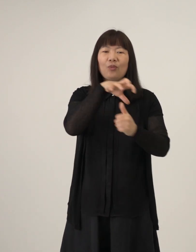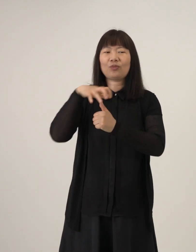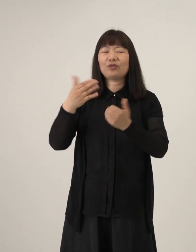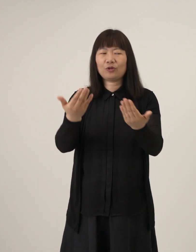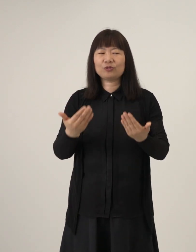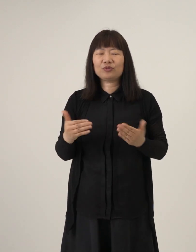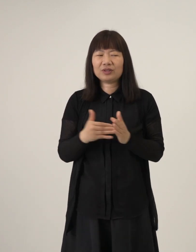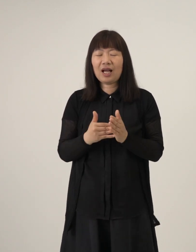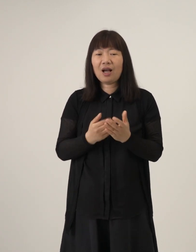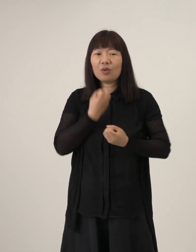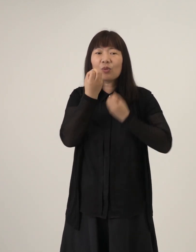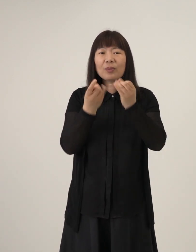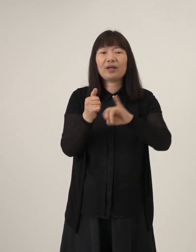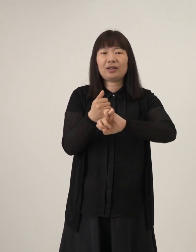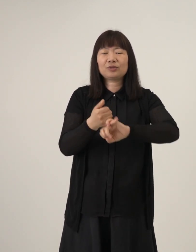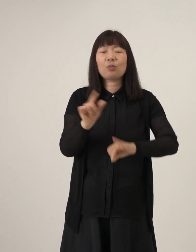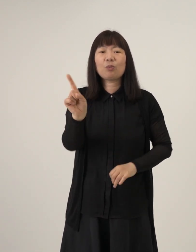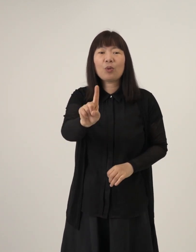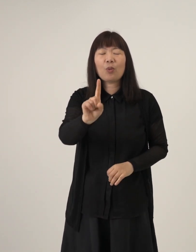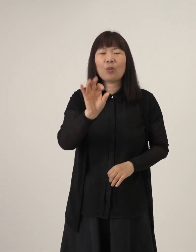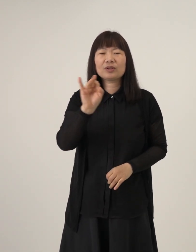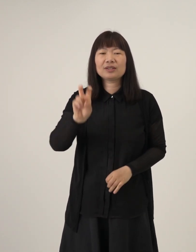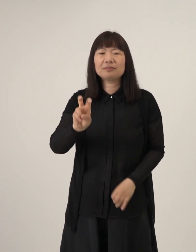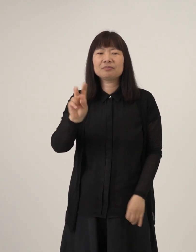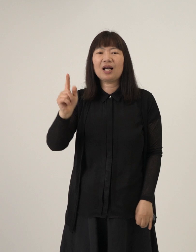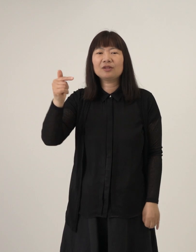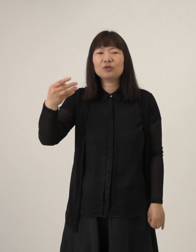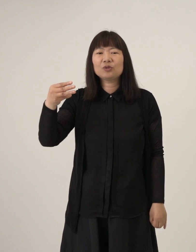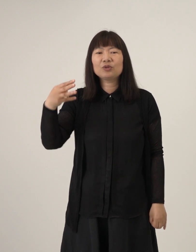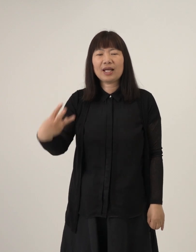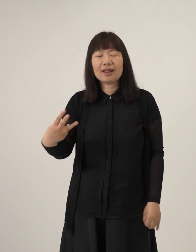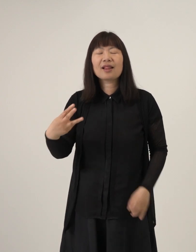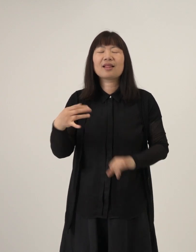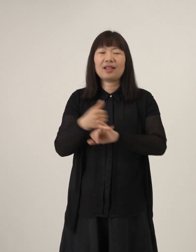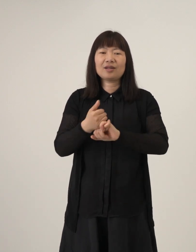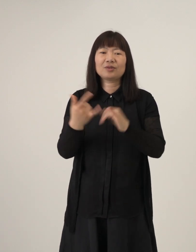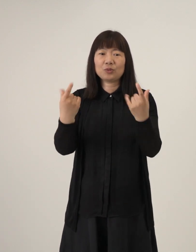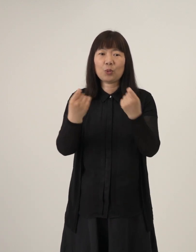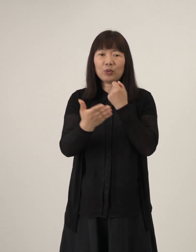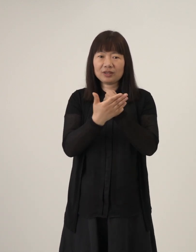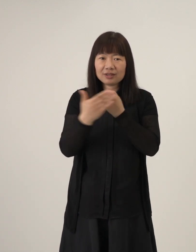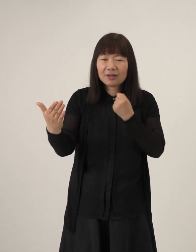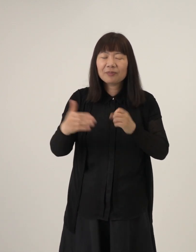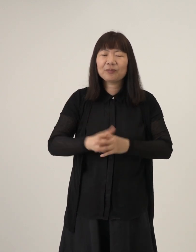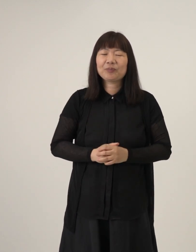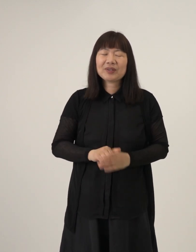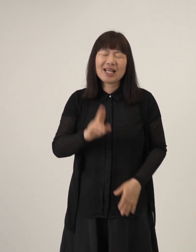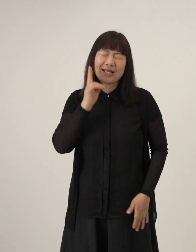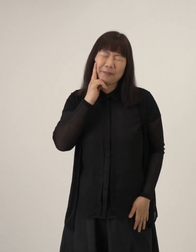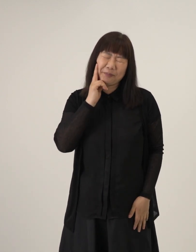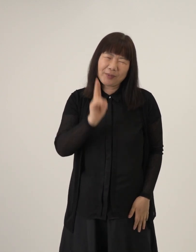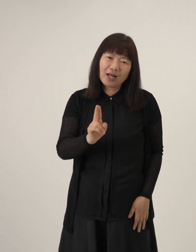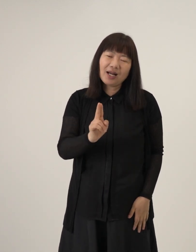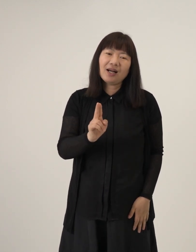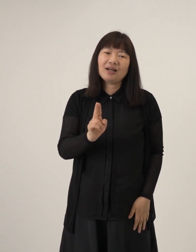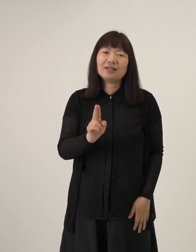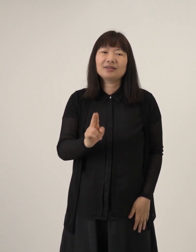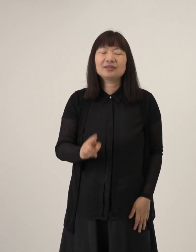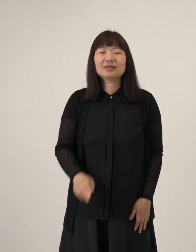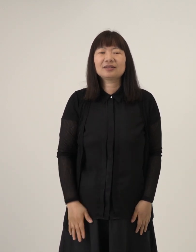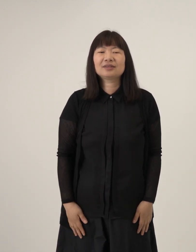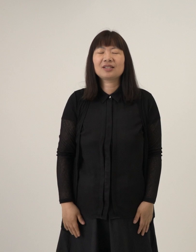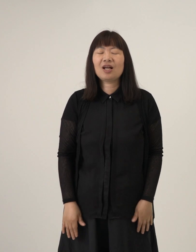그 고백은 무슨 약속이에요? 임마누엘의 약속이란 말이에요. 그 참혹한